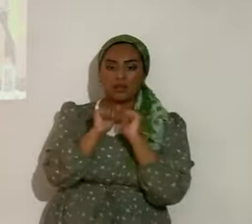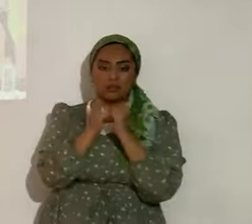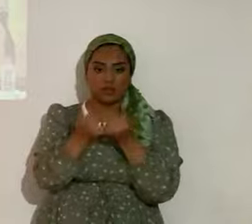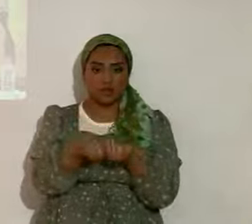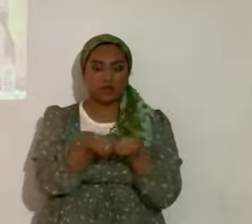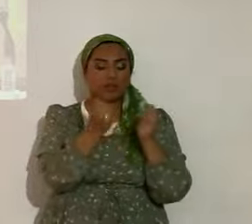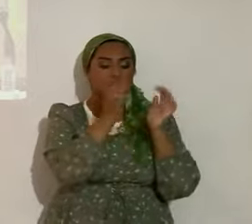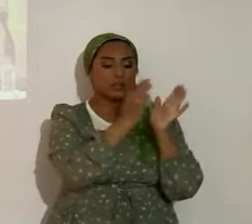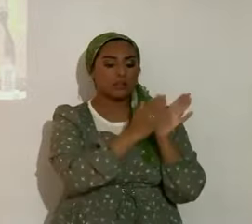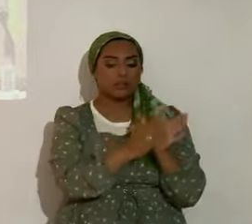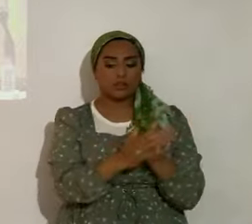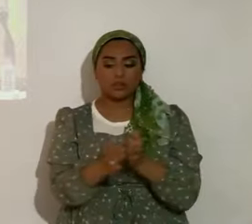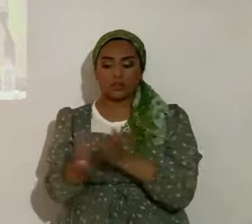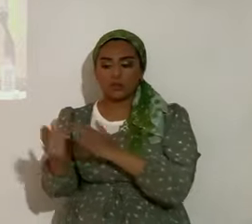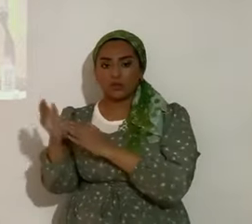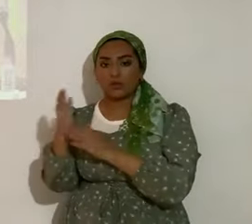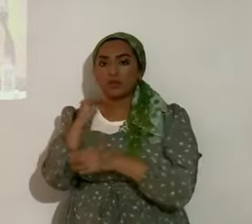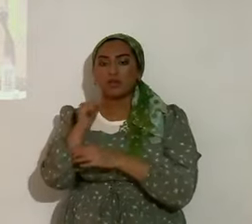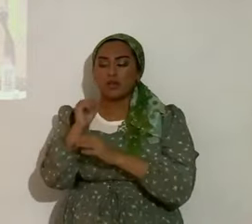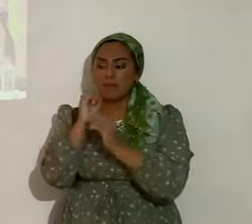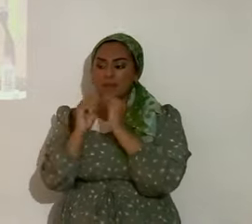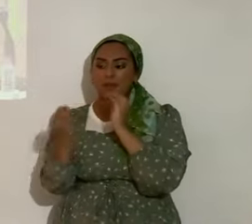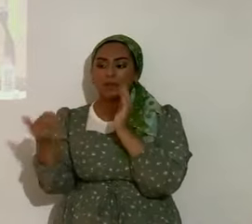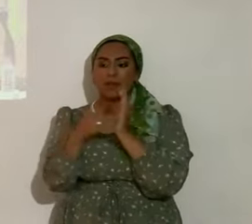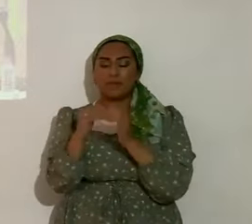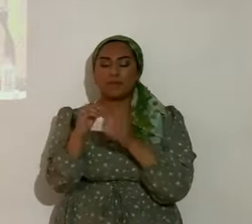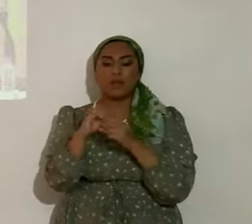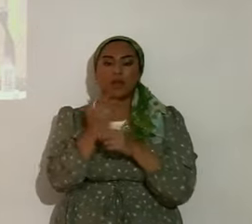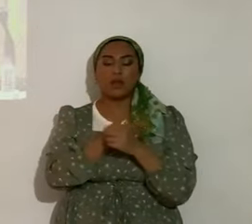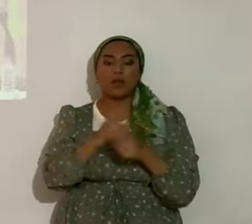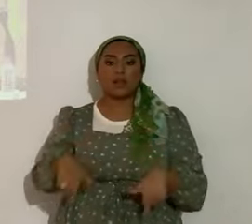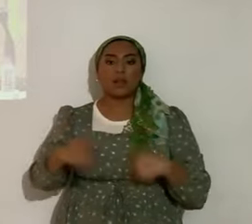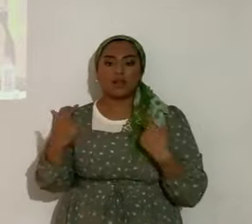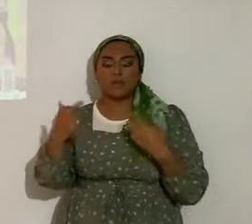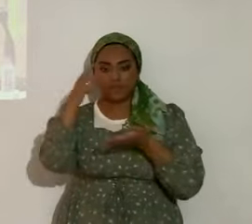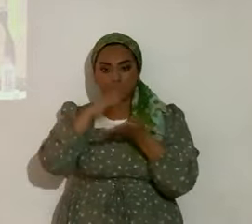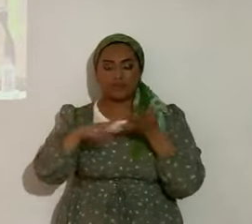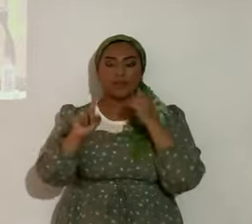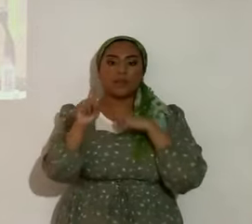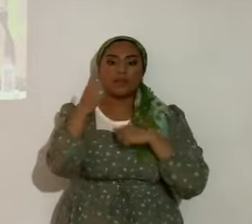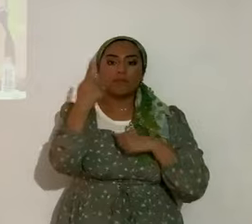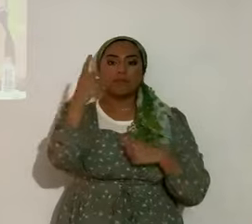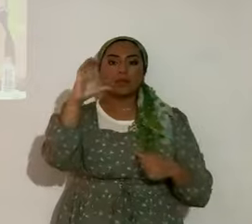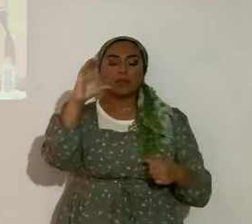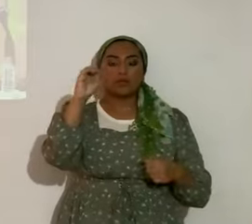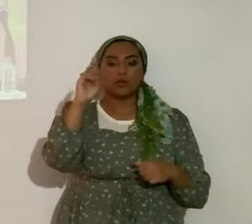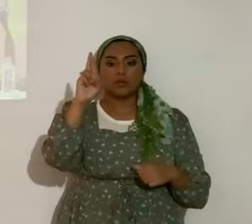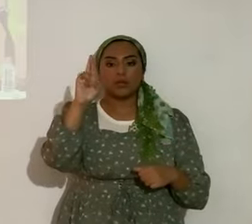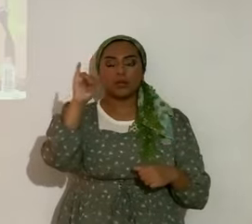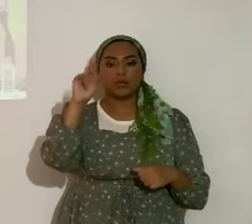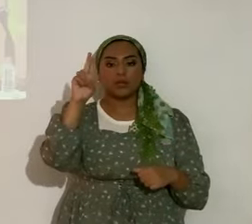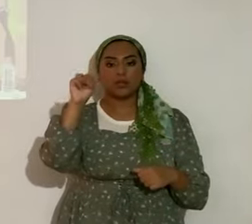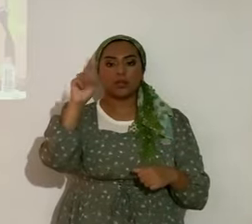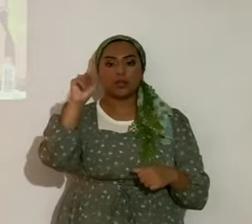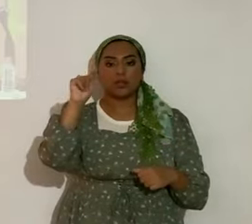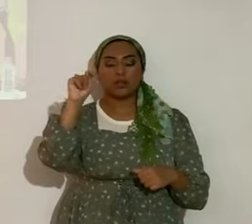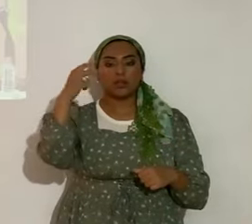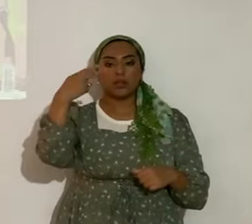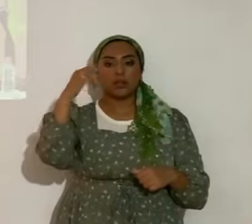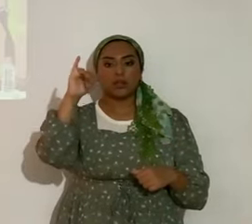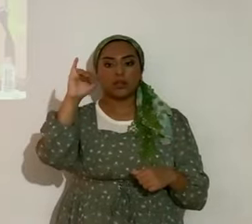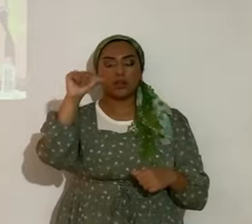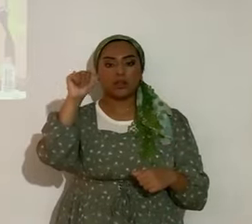orden es restablecido en nuestra vida. Vamos a 1 Corintios, por favor, vamos a ver algunas citas.